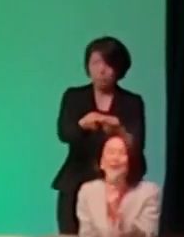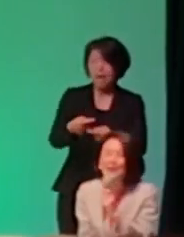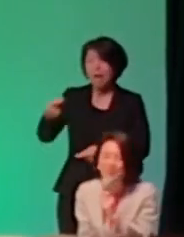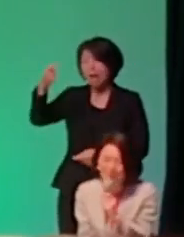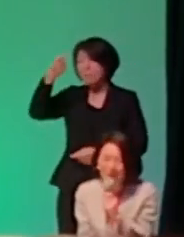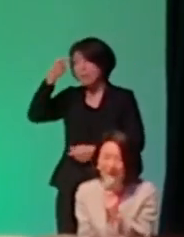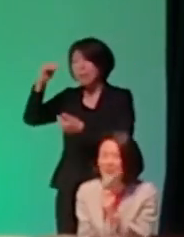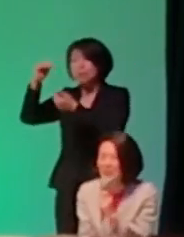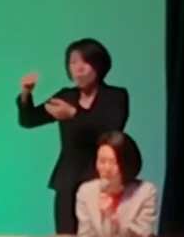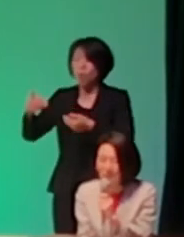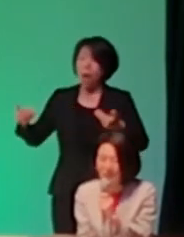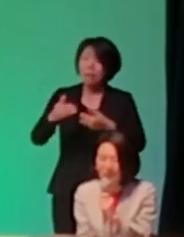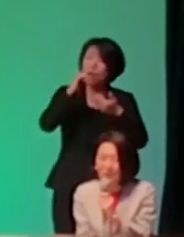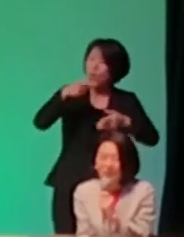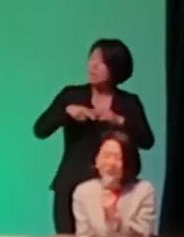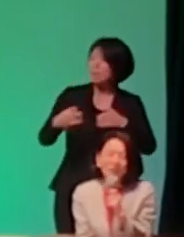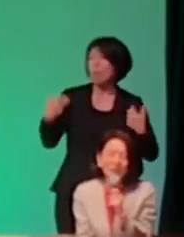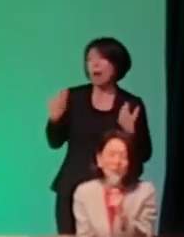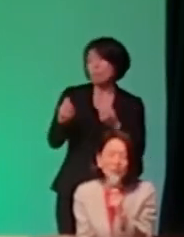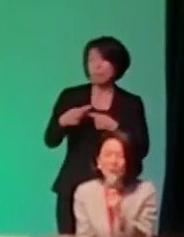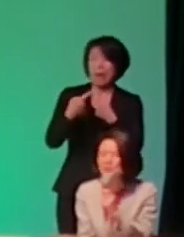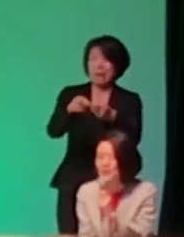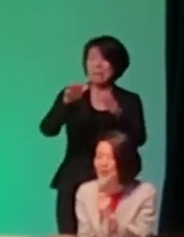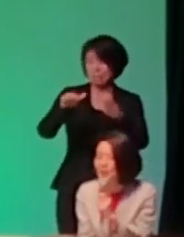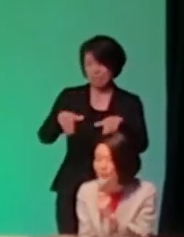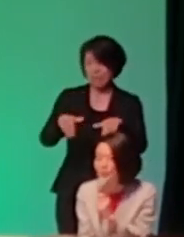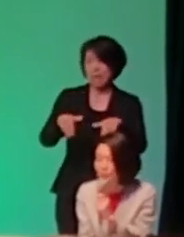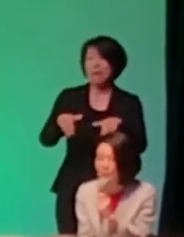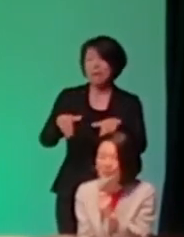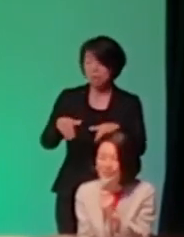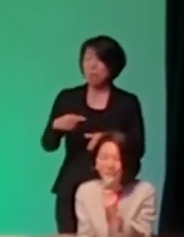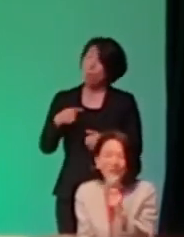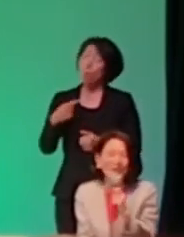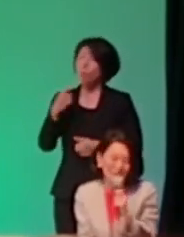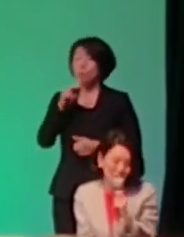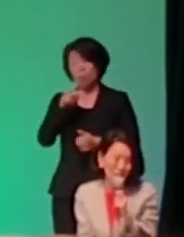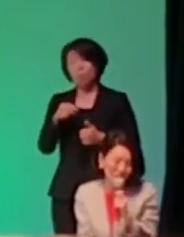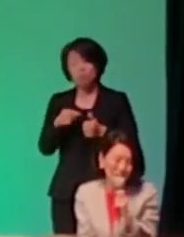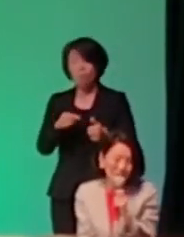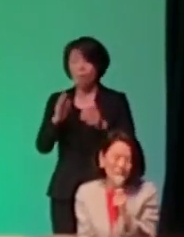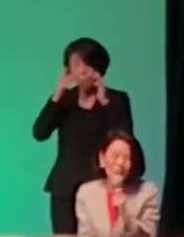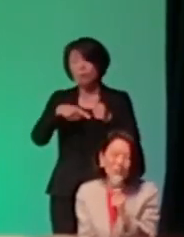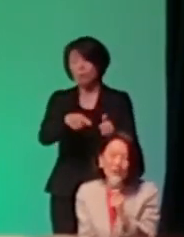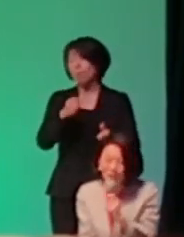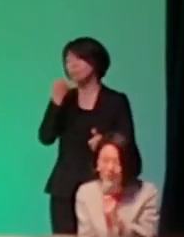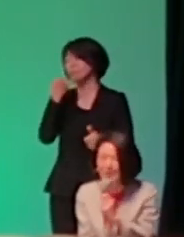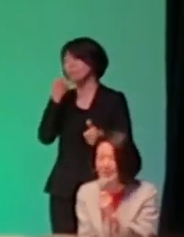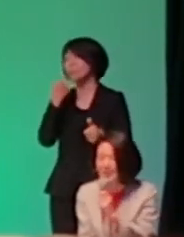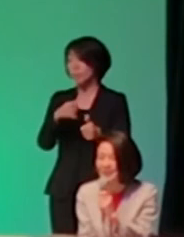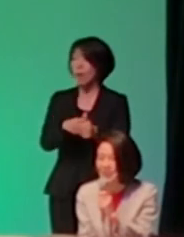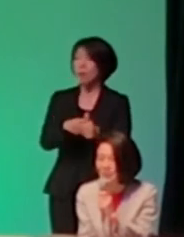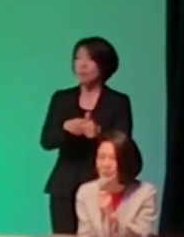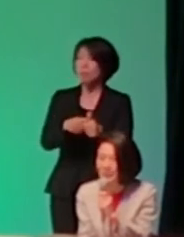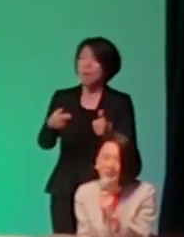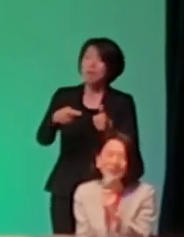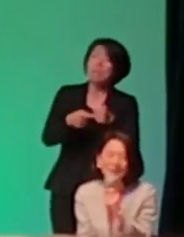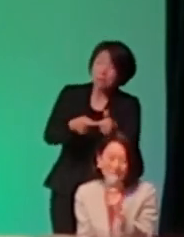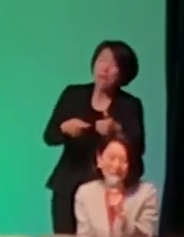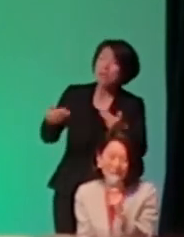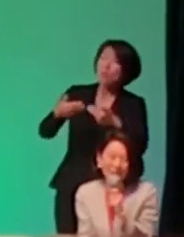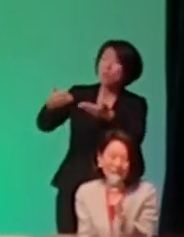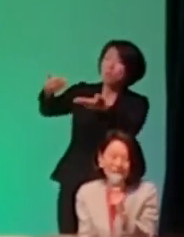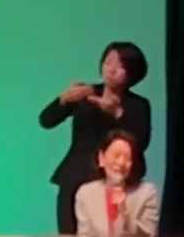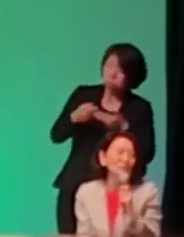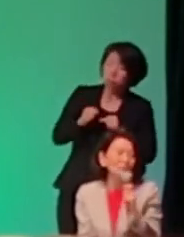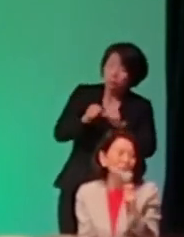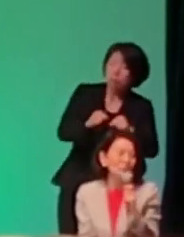がよくわからないまま入ってしまって、で、私もとりあえず機嫌よく行くものだからそれいいんだと思い、息子もなんとなく与えられた仕事はできていた